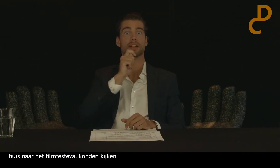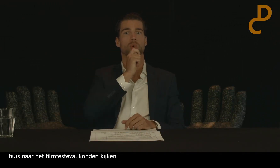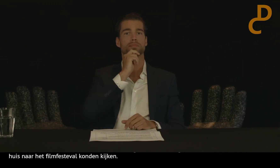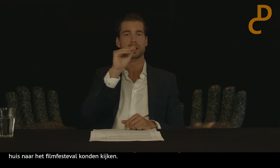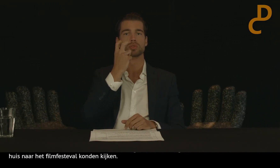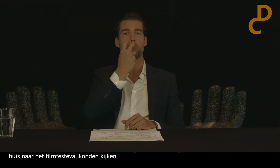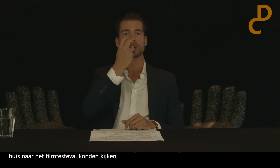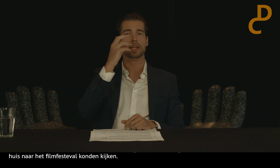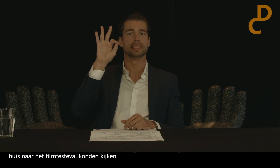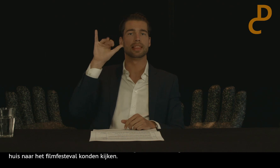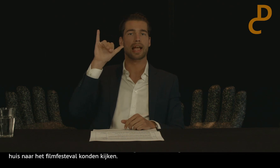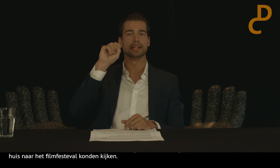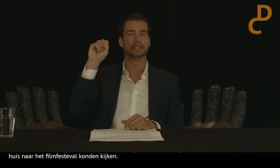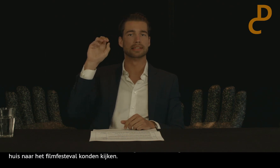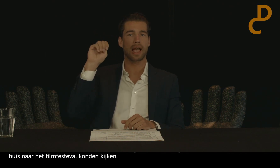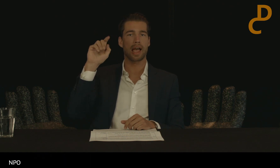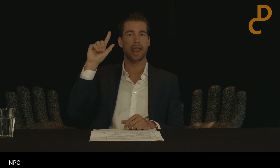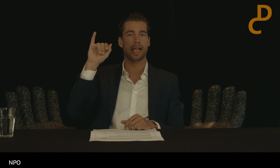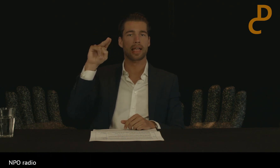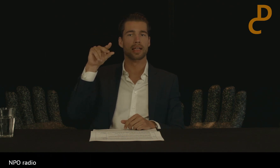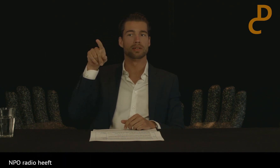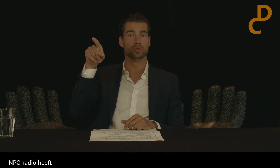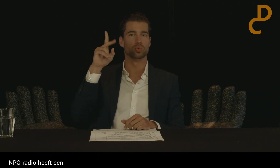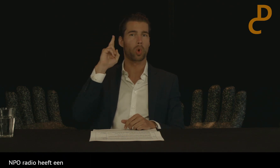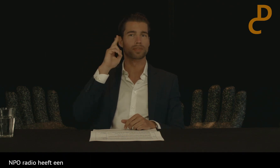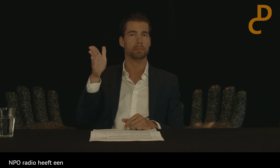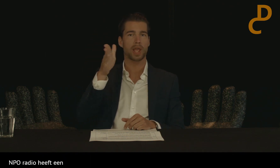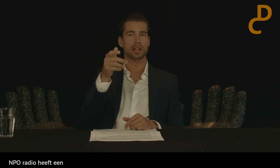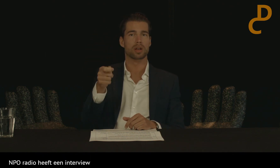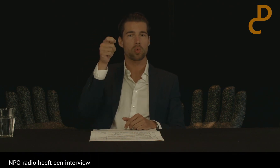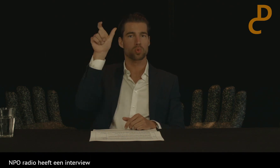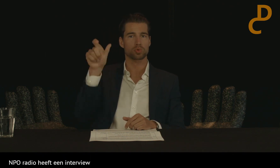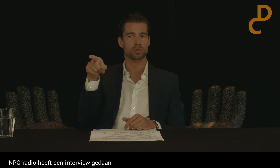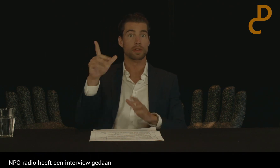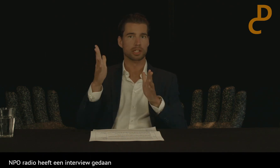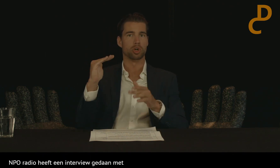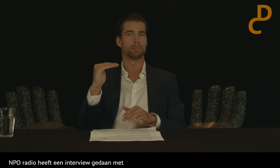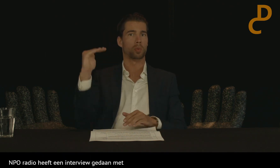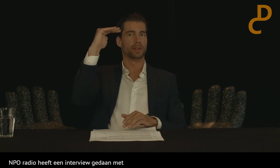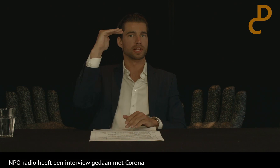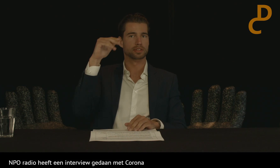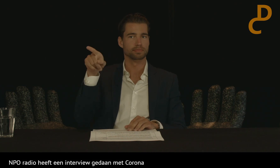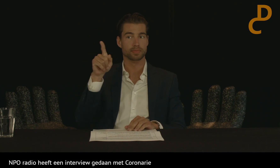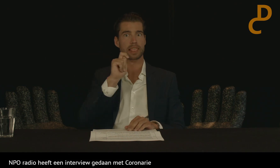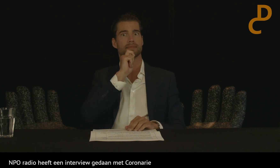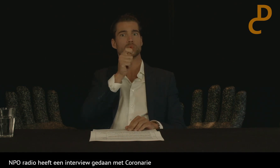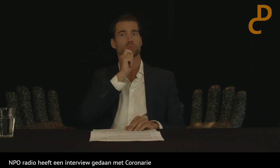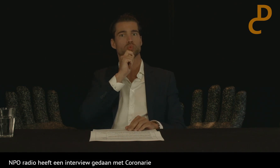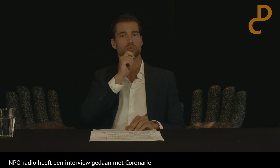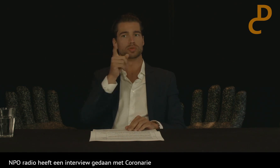NPO Radio heeft een interview gedaan met Corrie Thijsseling, een dove pedagoog. Zij is gepromoveerd